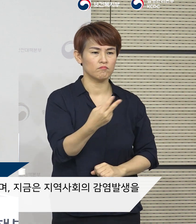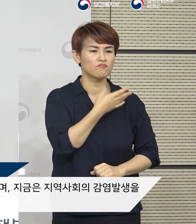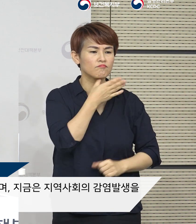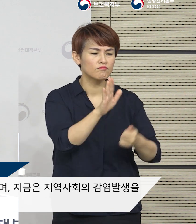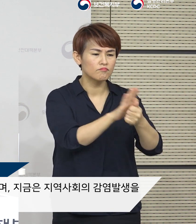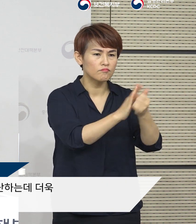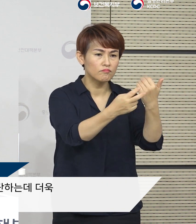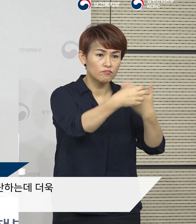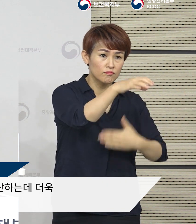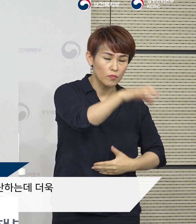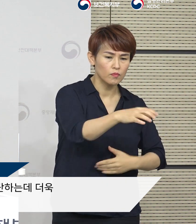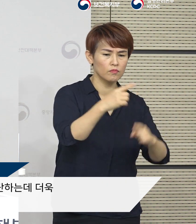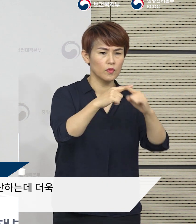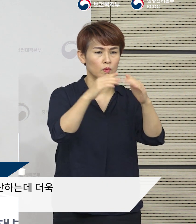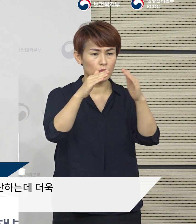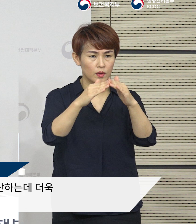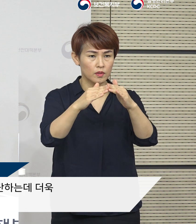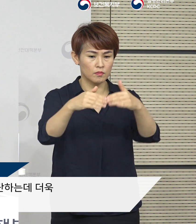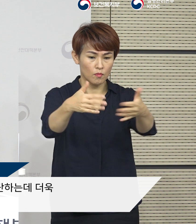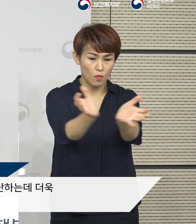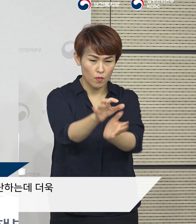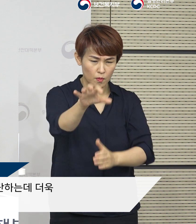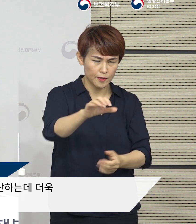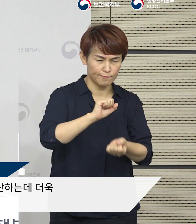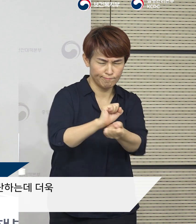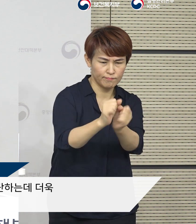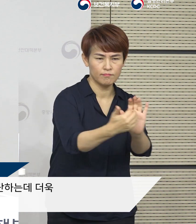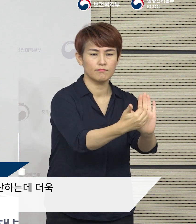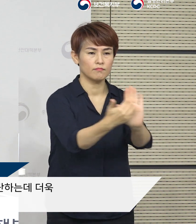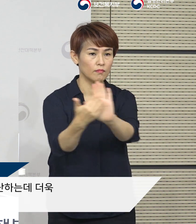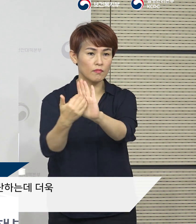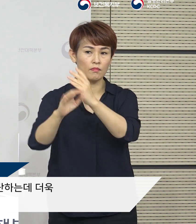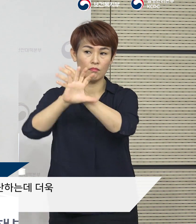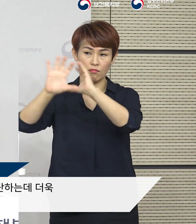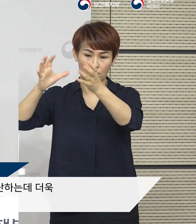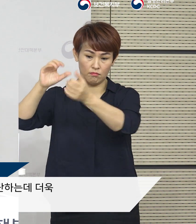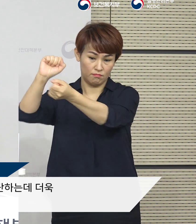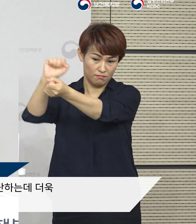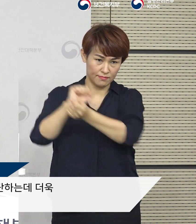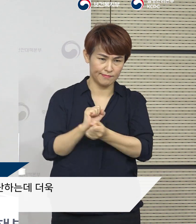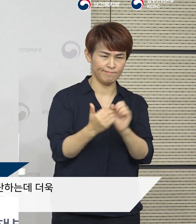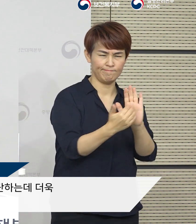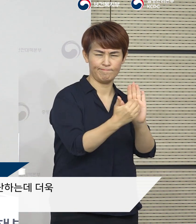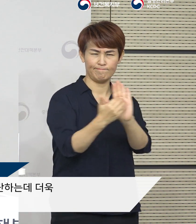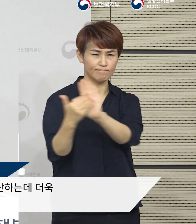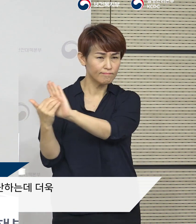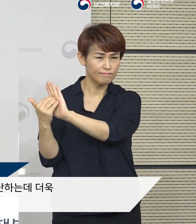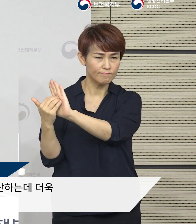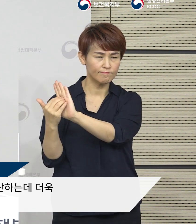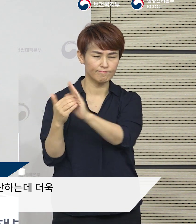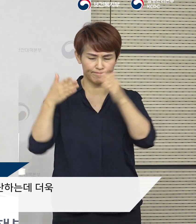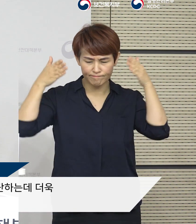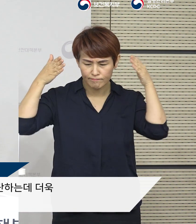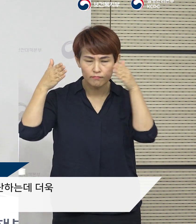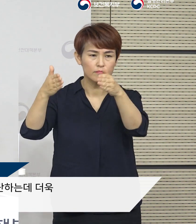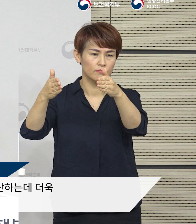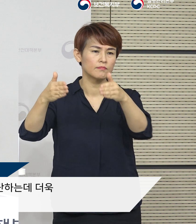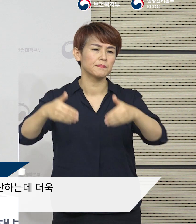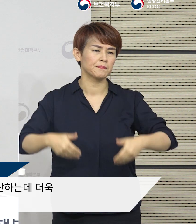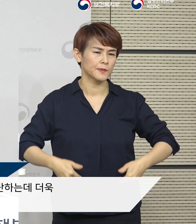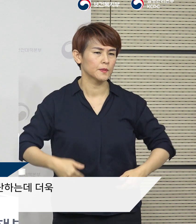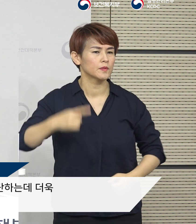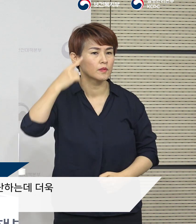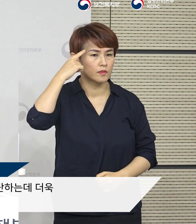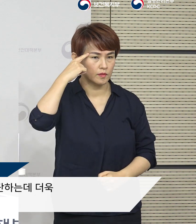요양병원, 교회 등 집단시설의 확산을 막고 해로의 유입을 차단하는 데 더욱 집중해야 할